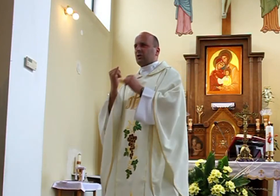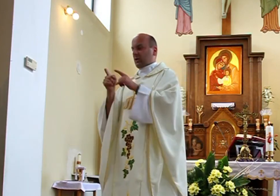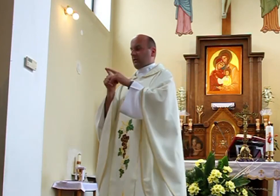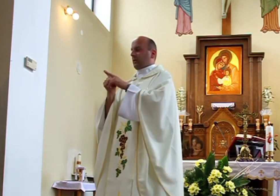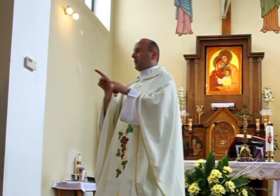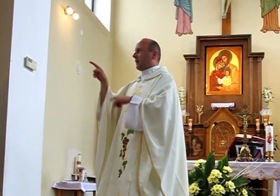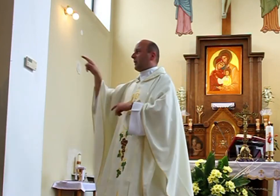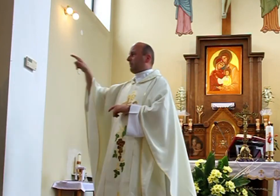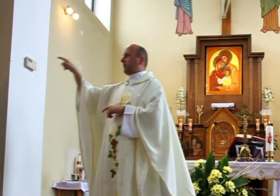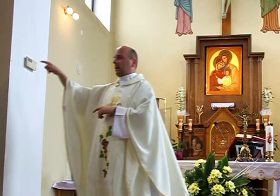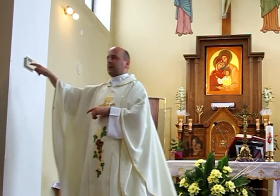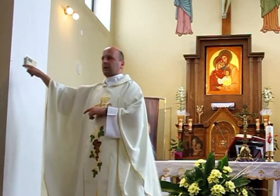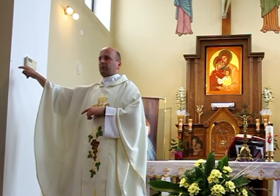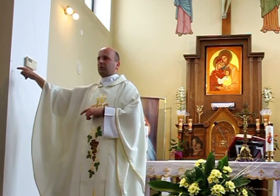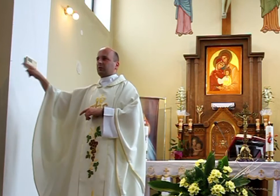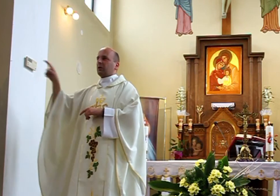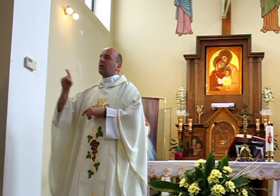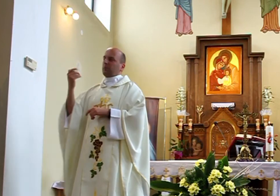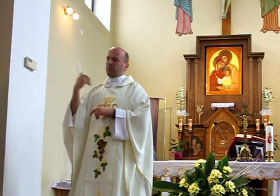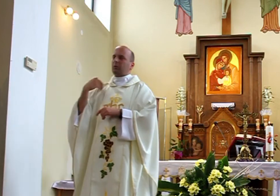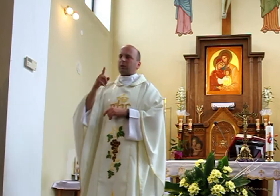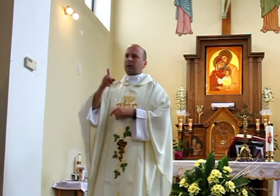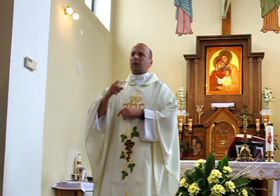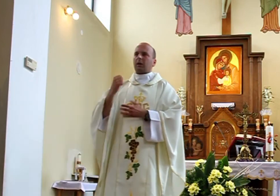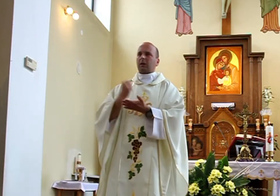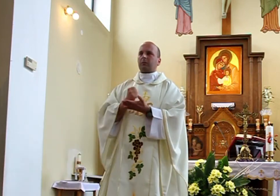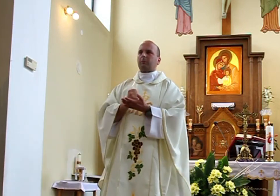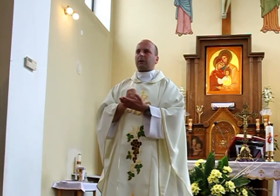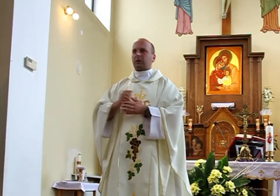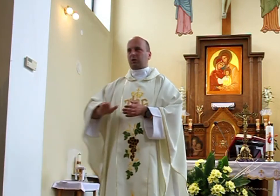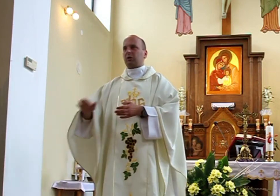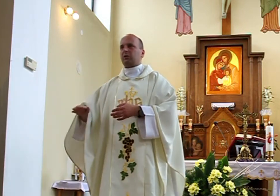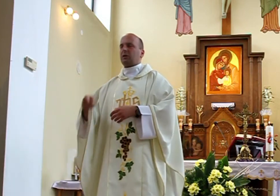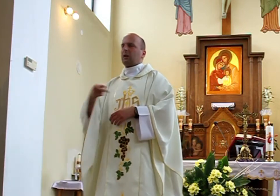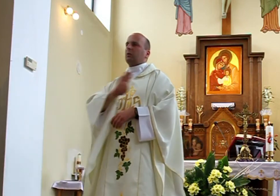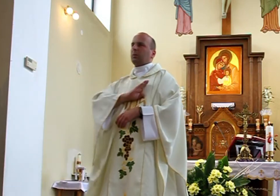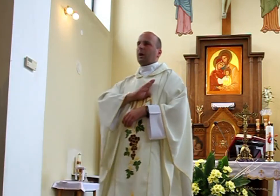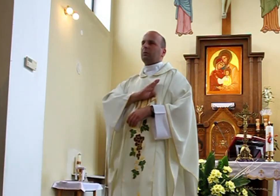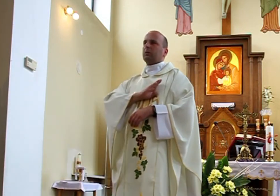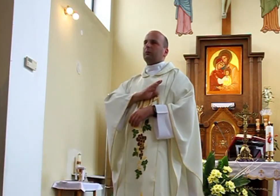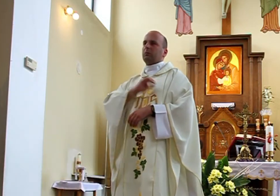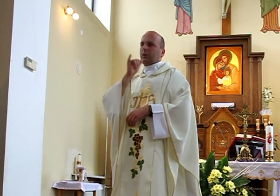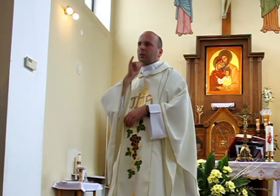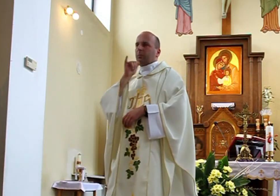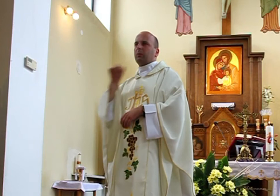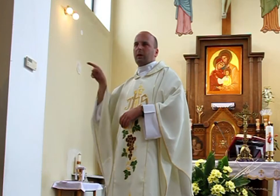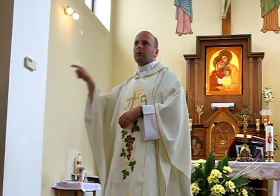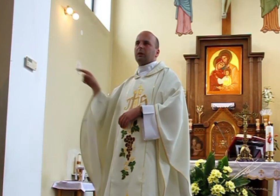jeżeli palec włoży i były takie przypadki, że dzieci tak umierały, bo próbowały właśnie,